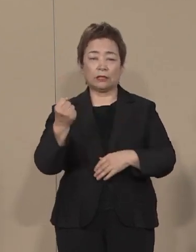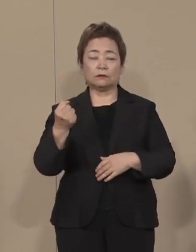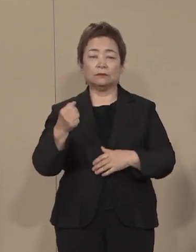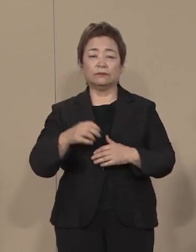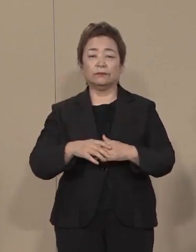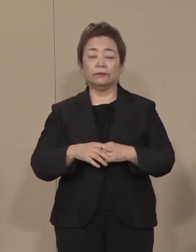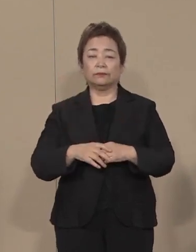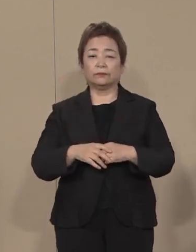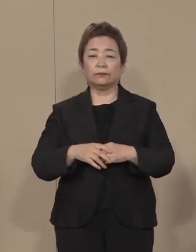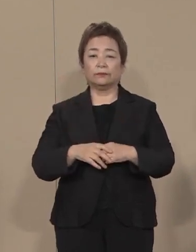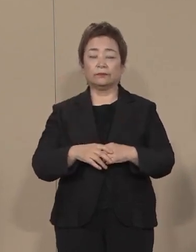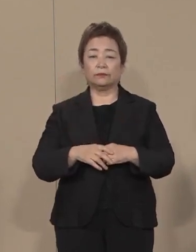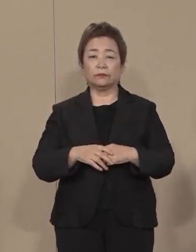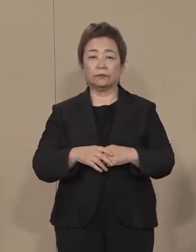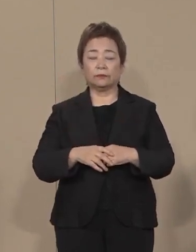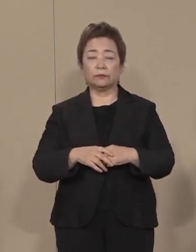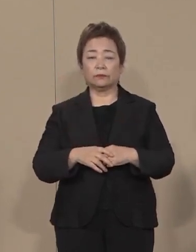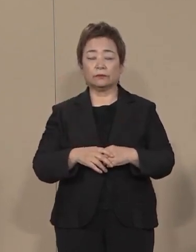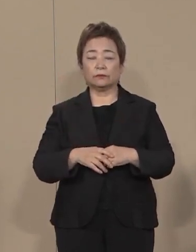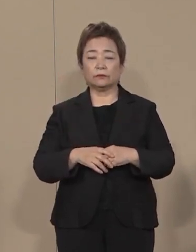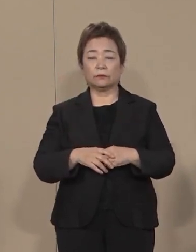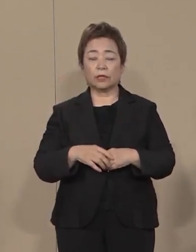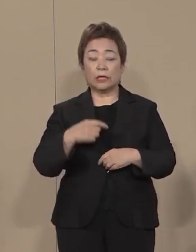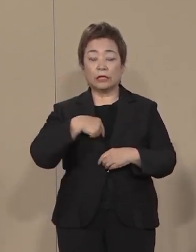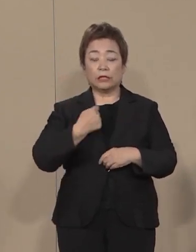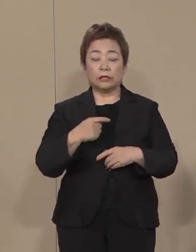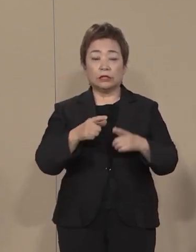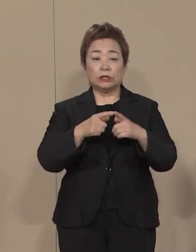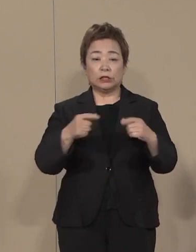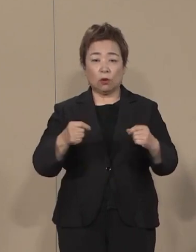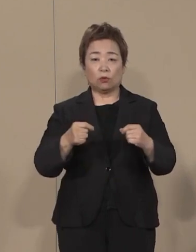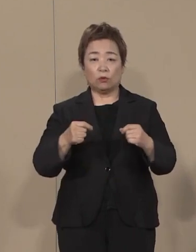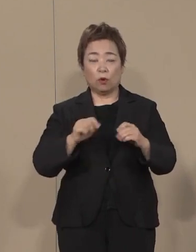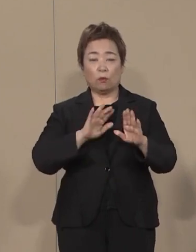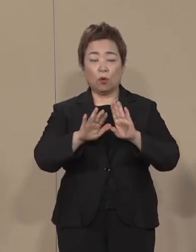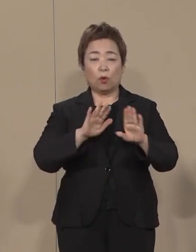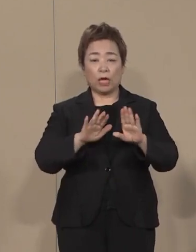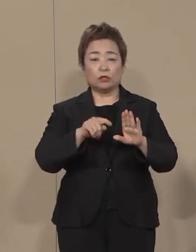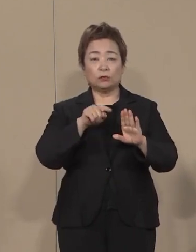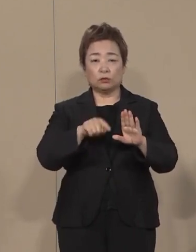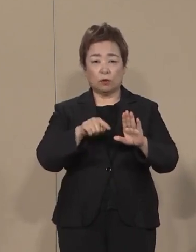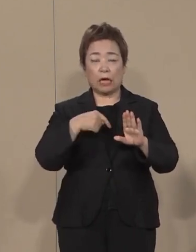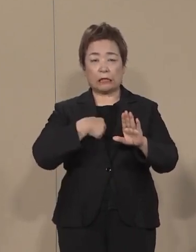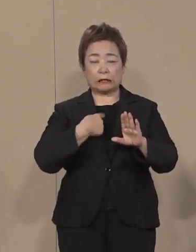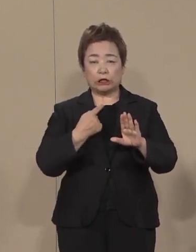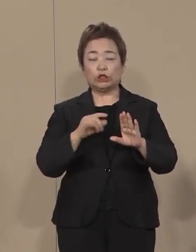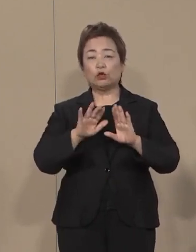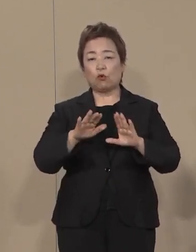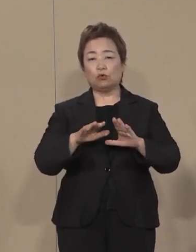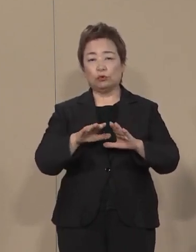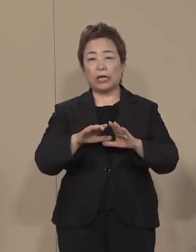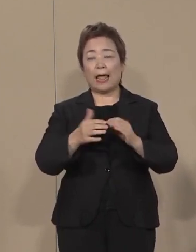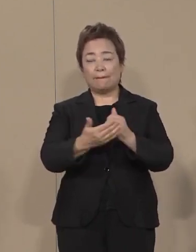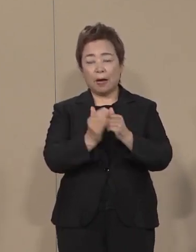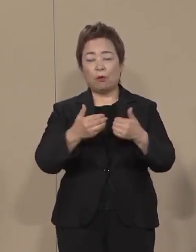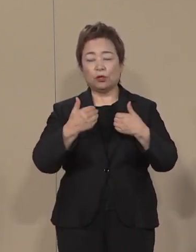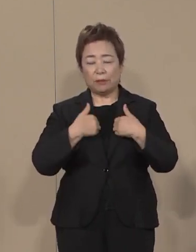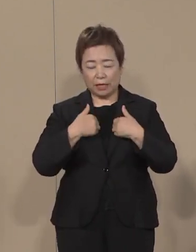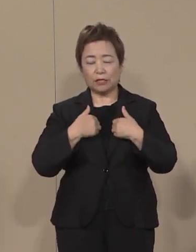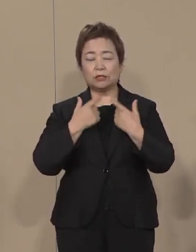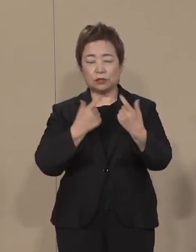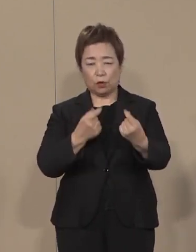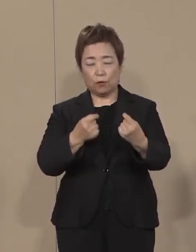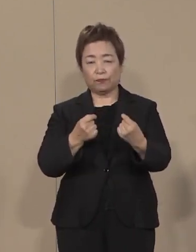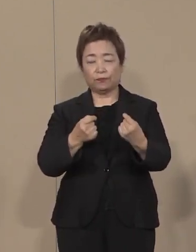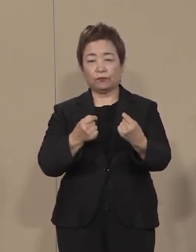ます時刻は自国で守らなければならないのでしょうかそうです二国が自国で守らなけれ